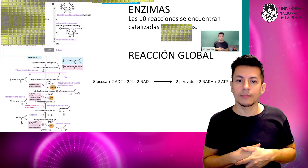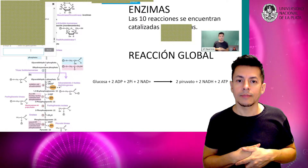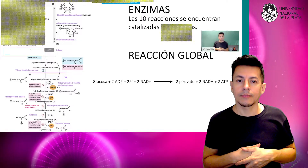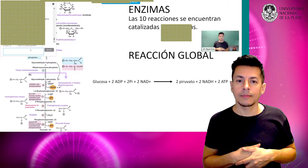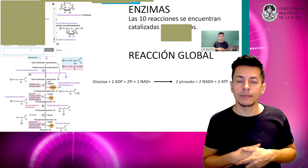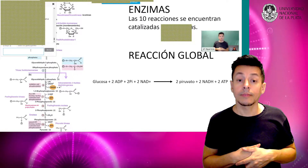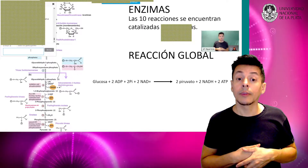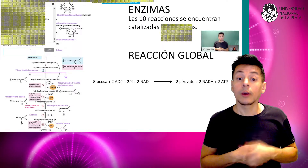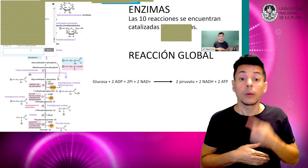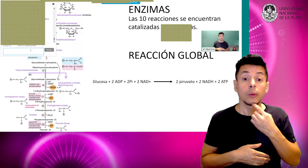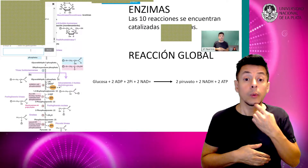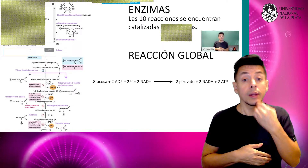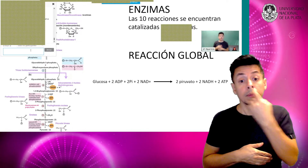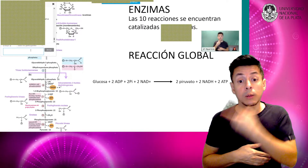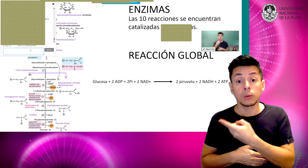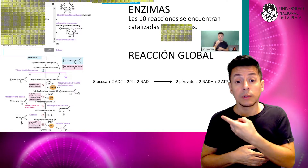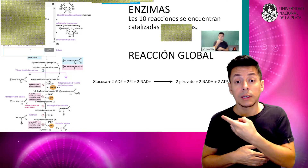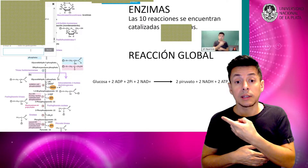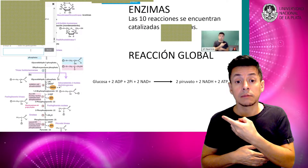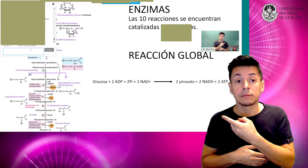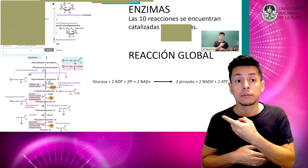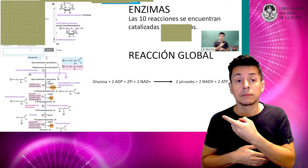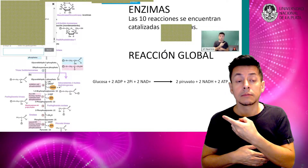¿Alguna pregunta hasta acá?